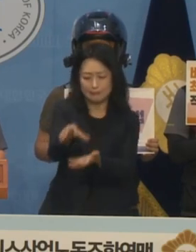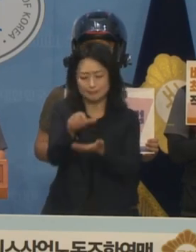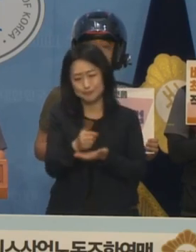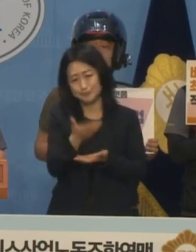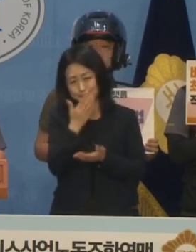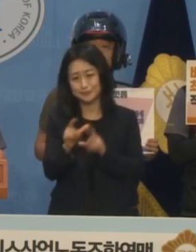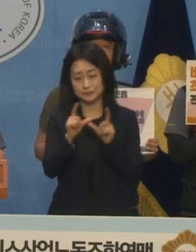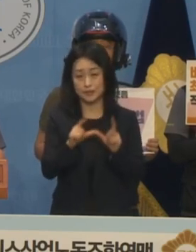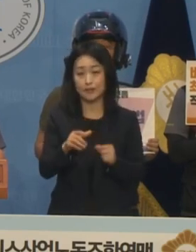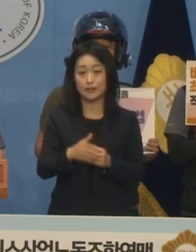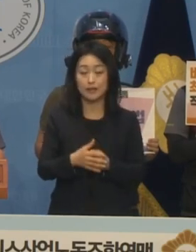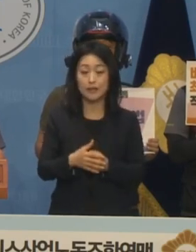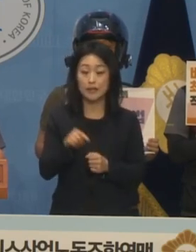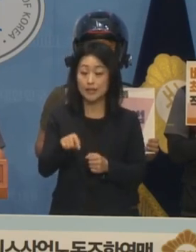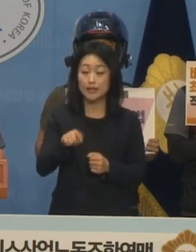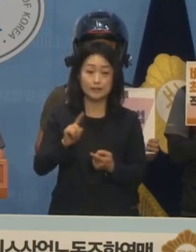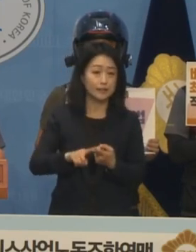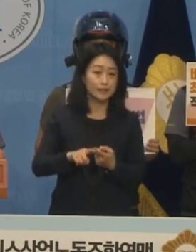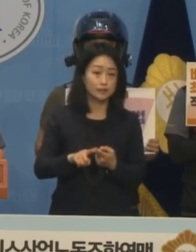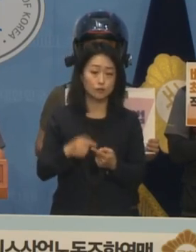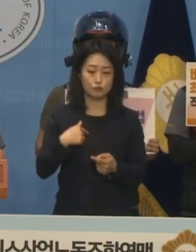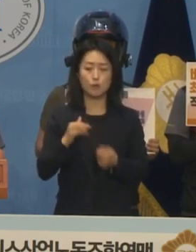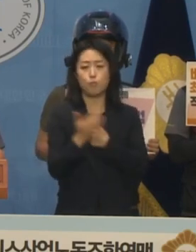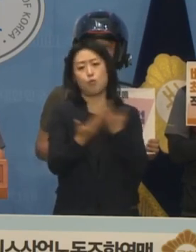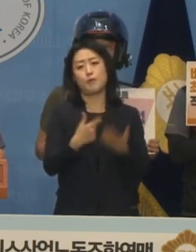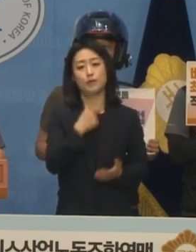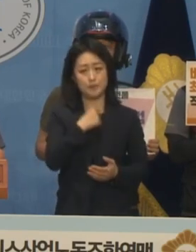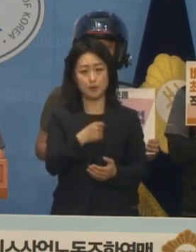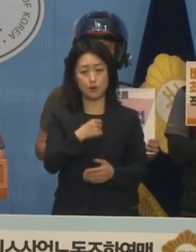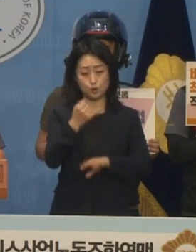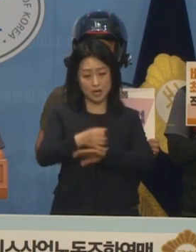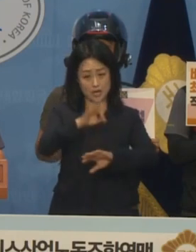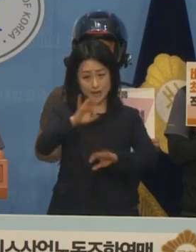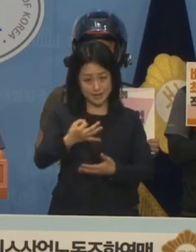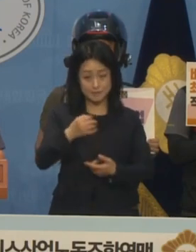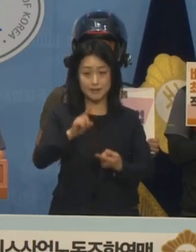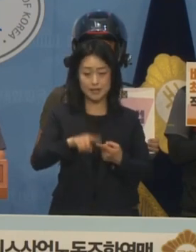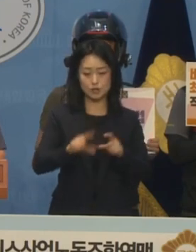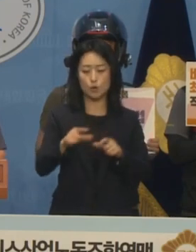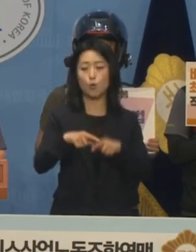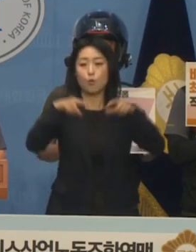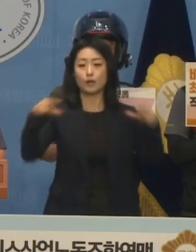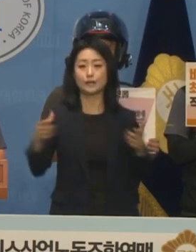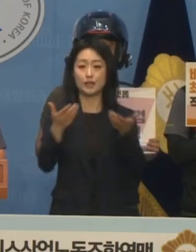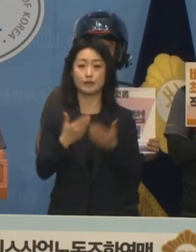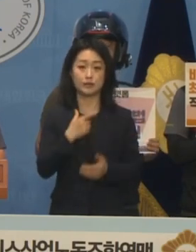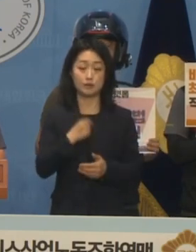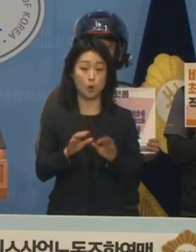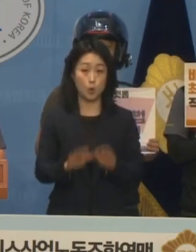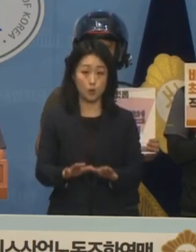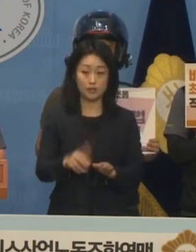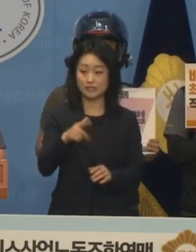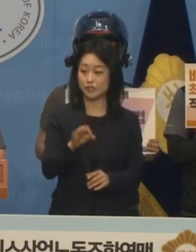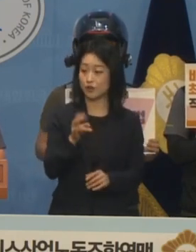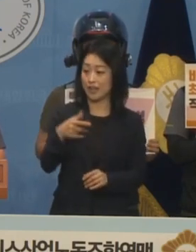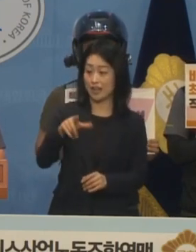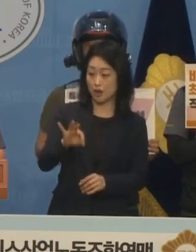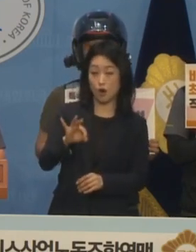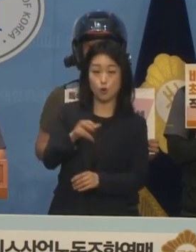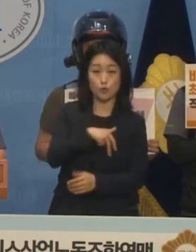하고 저렴한 물건을 중심으로 장을 보게 됩니다. 아기가 좋아하는 사과를 장바구니에 넣지 못하고 어떤 물건이든